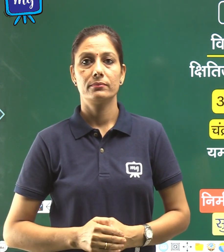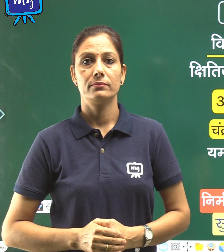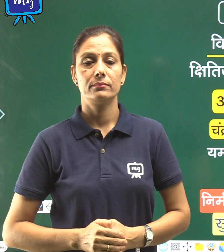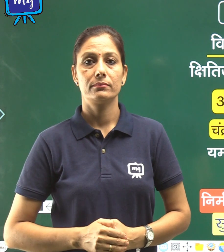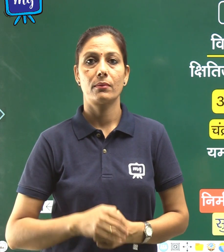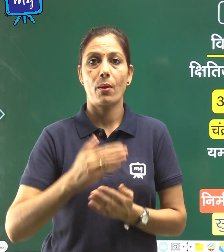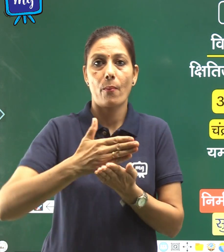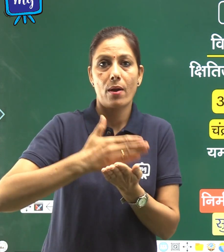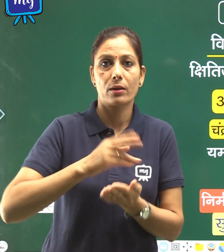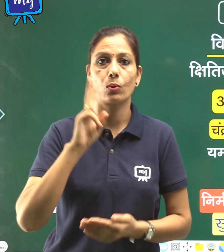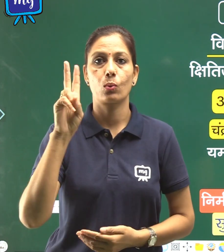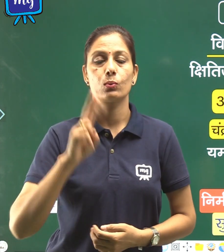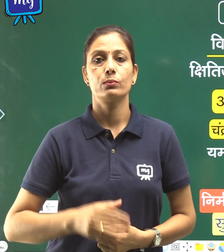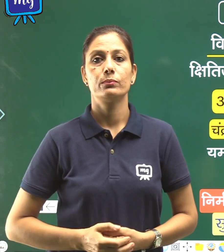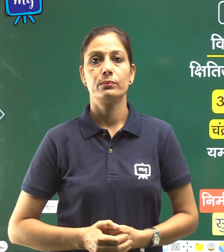भाग 2